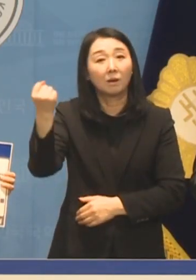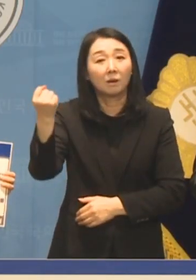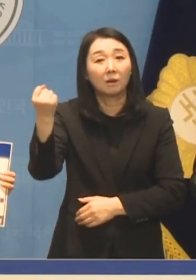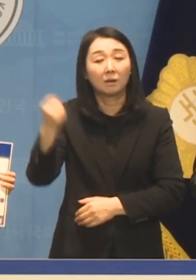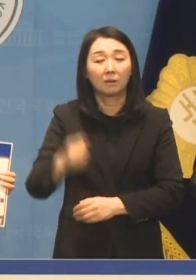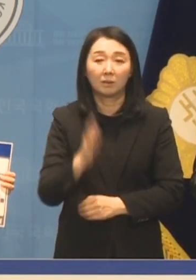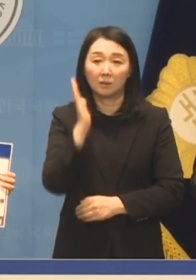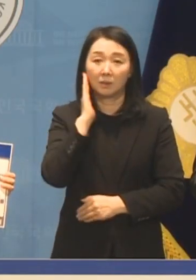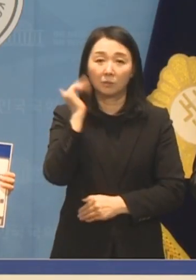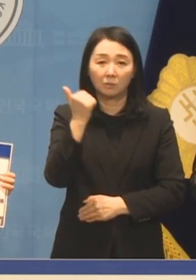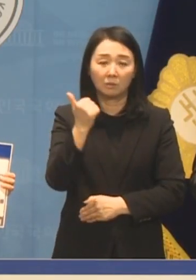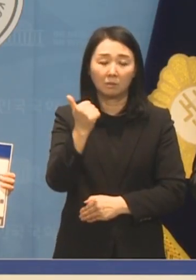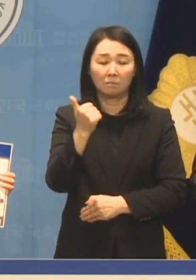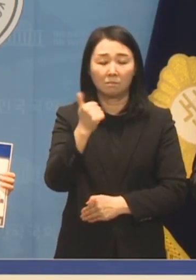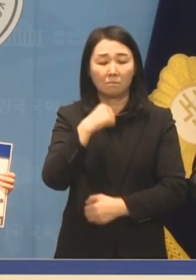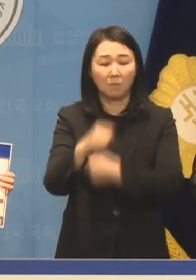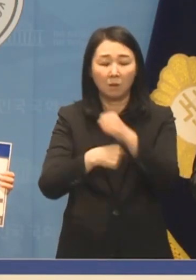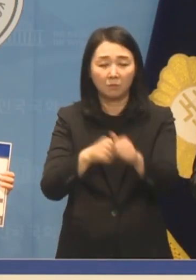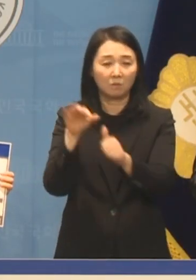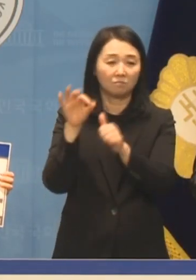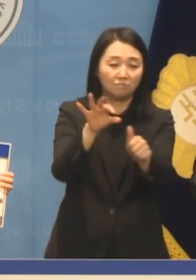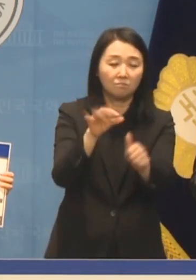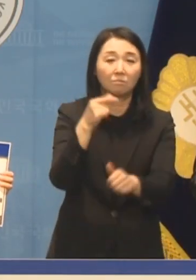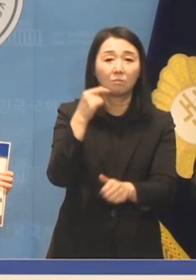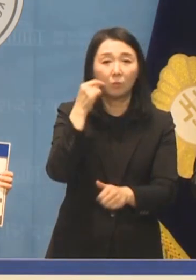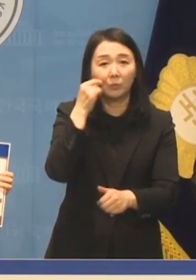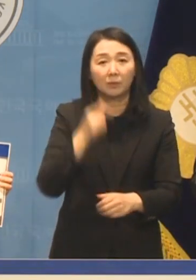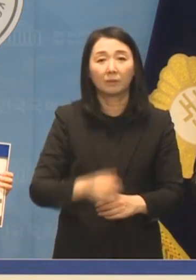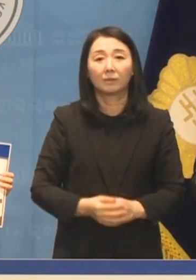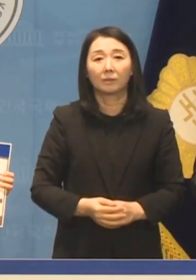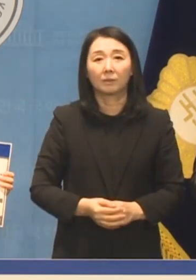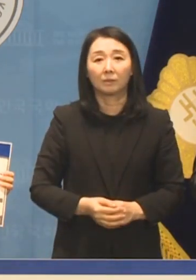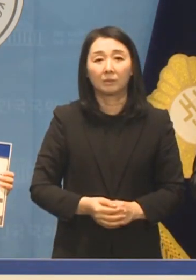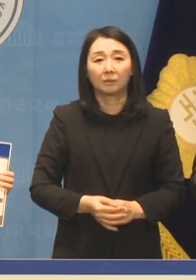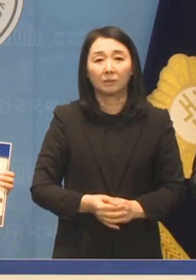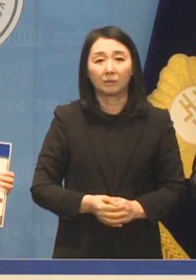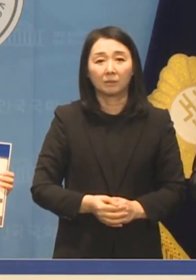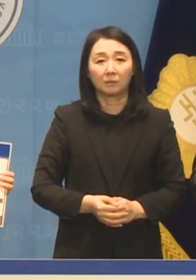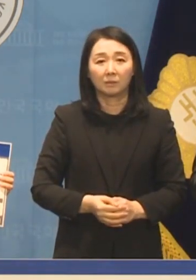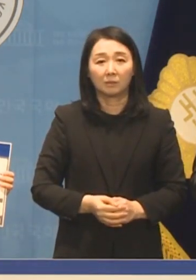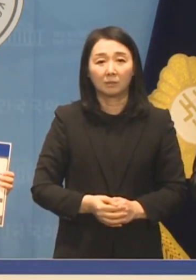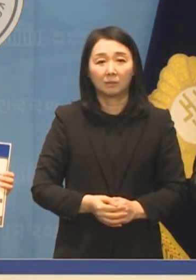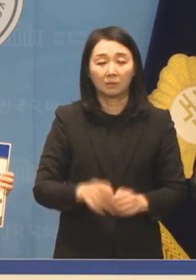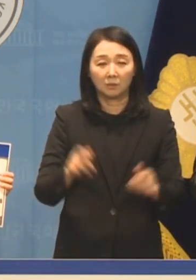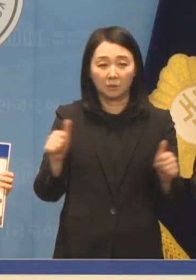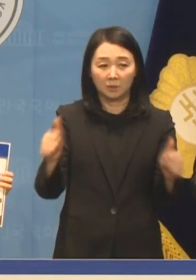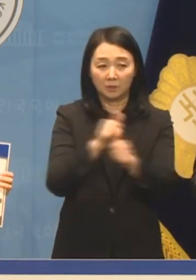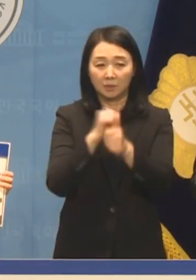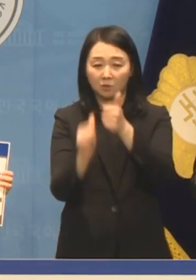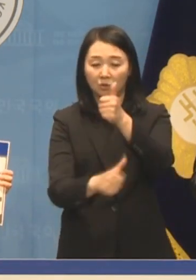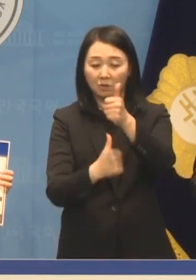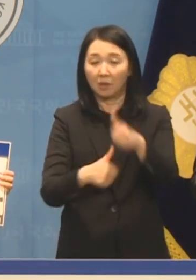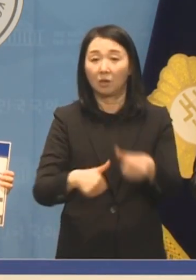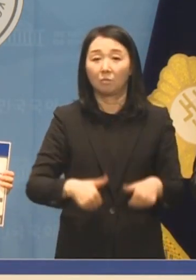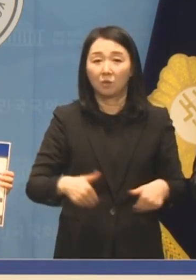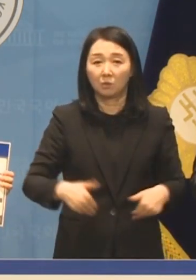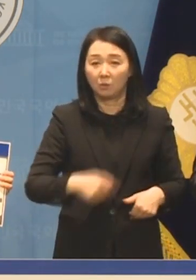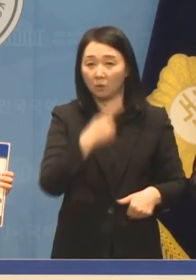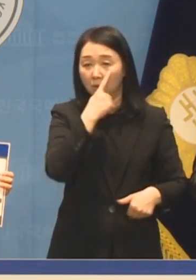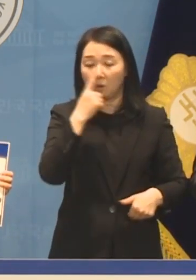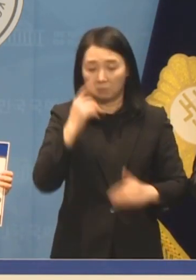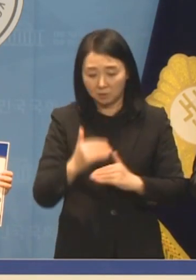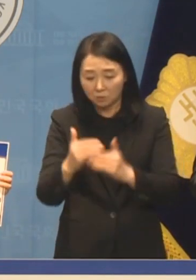그리고 대통령도 함부로 내려꽂지 못합니다. 이거는 인사위원회를 거쳐야 하고 검증